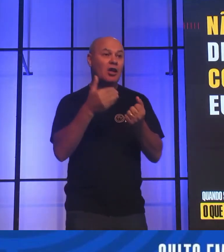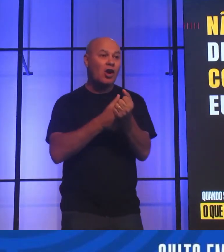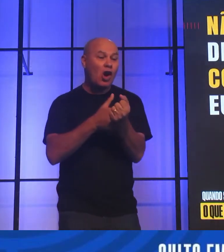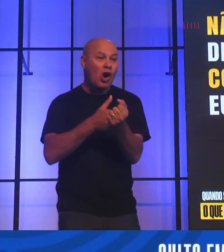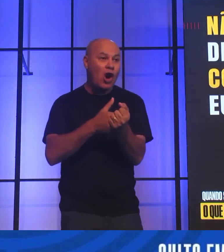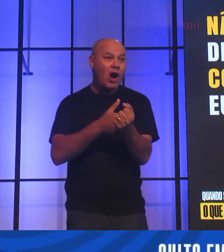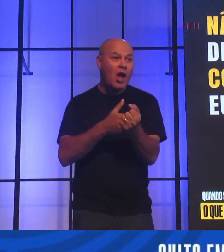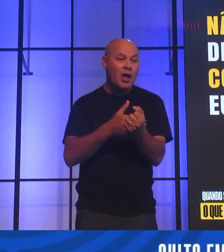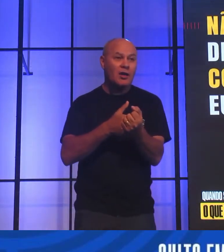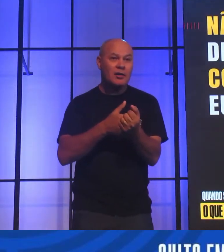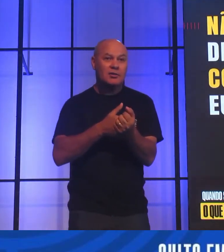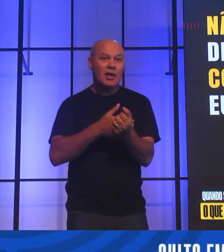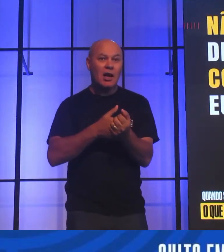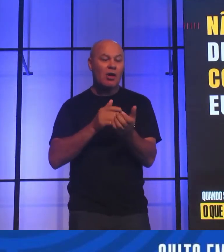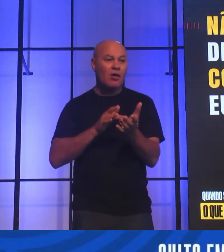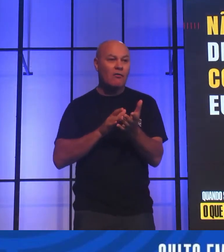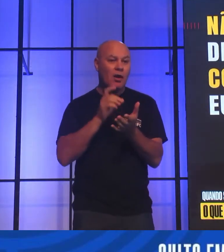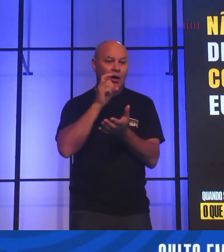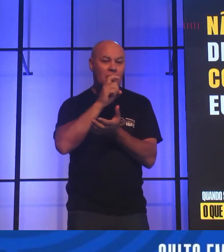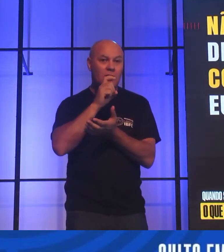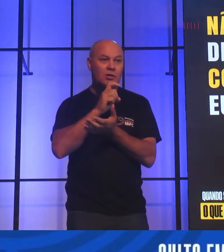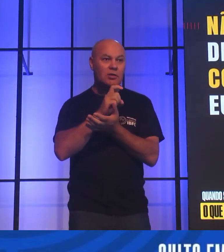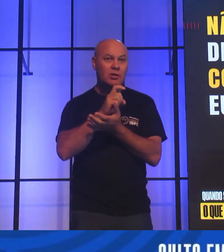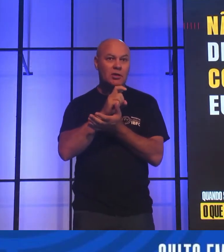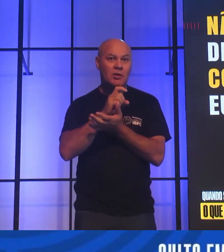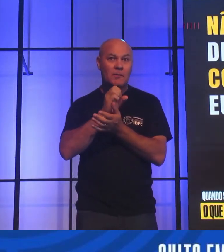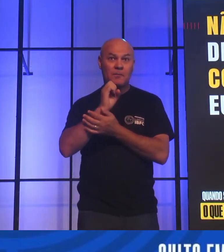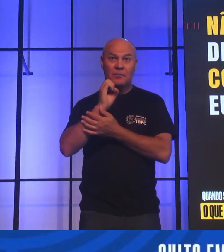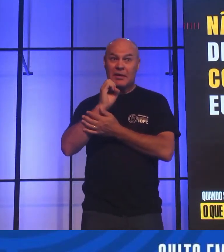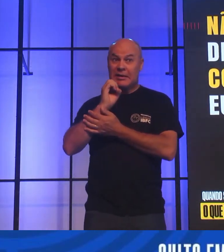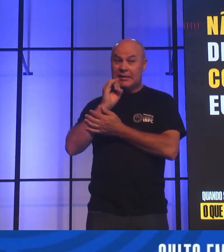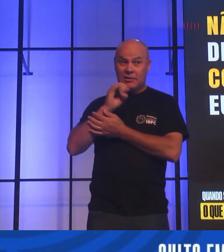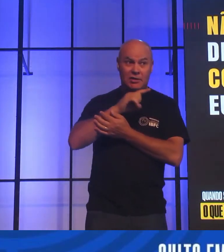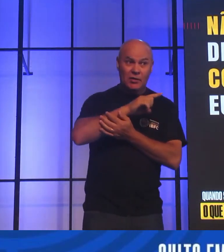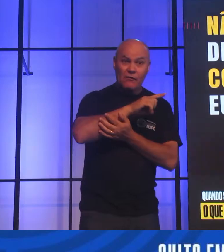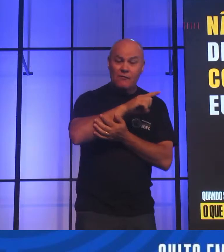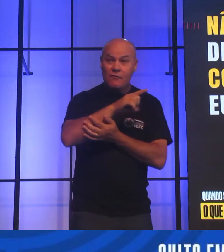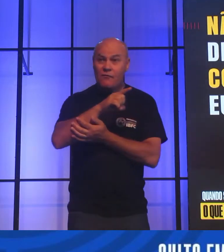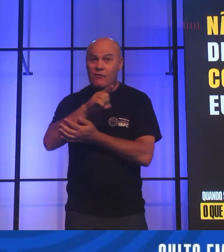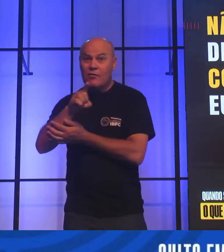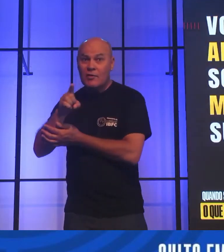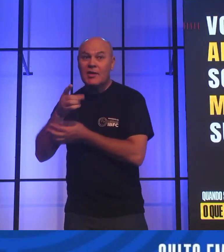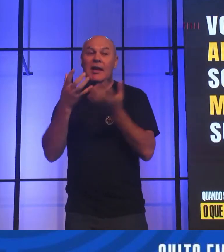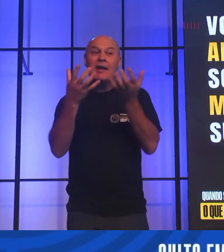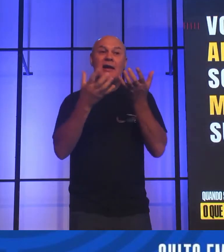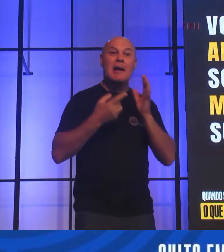precisa aprender sobre si mesmo, monitorando as suas reações,